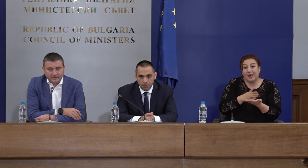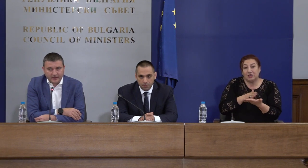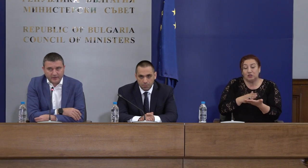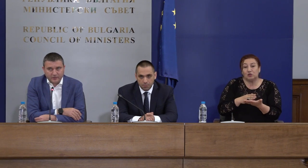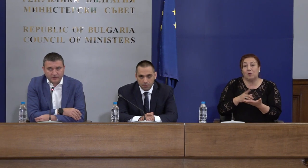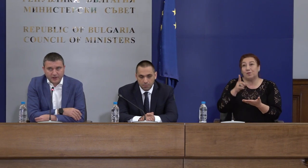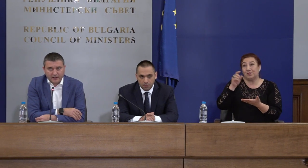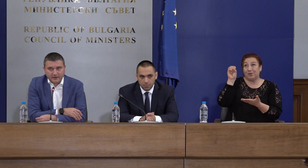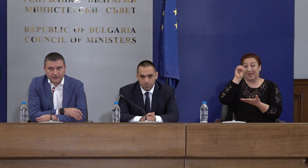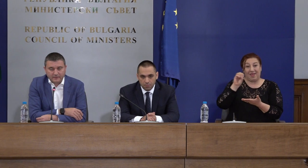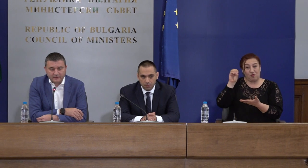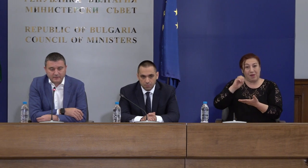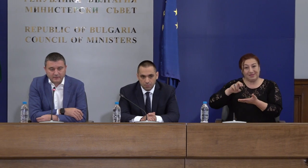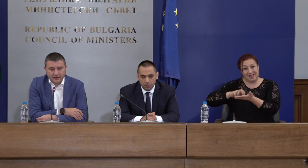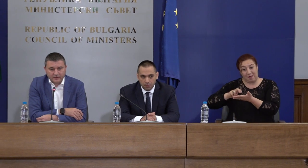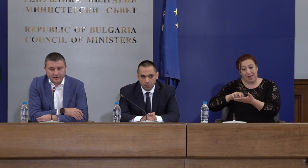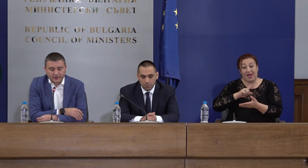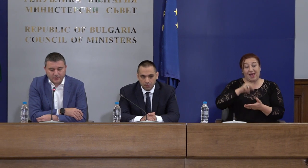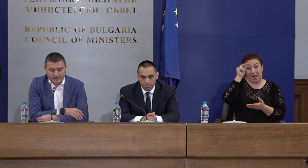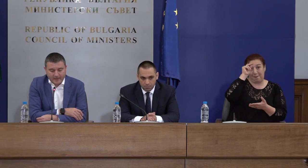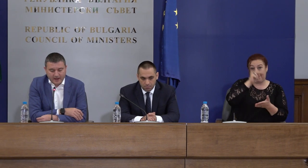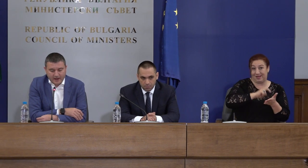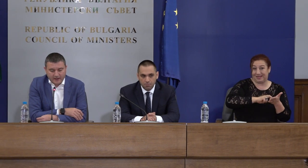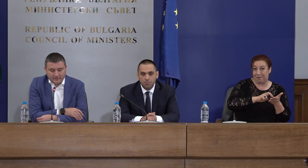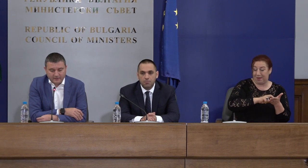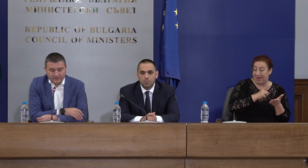ЕЦБ и БНБ по отношение на банковия надзор.